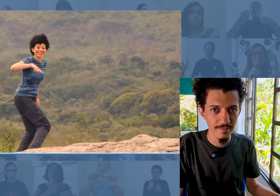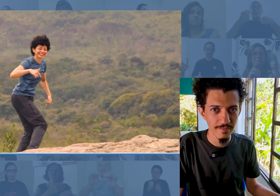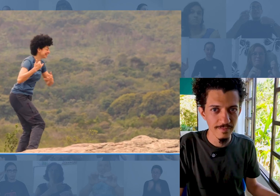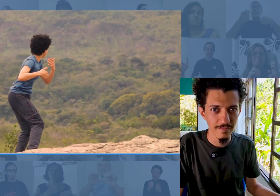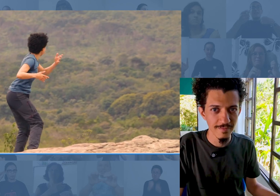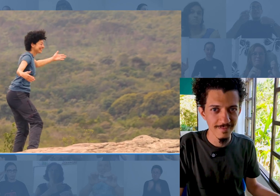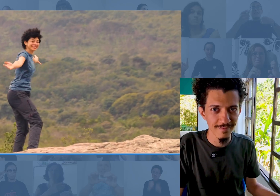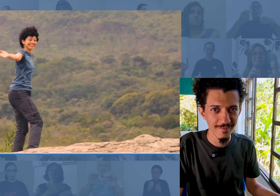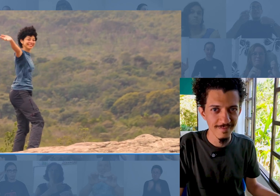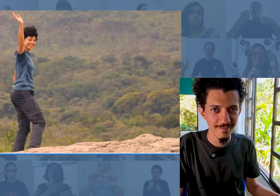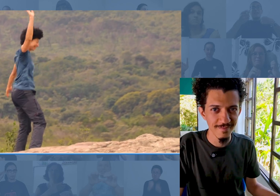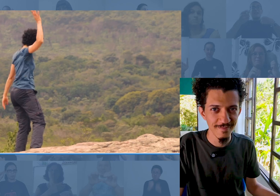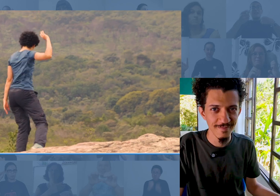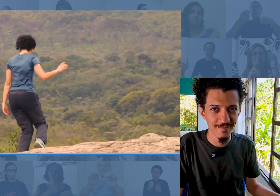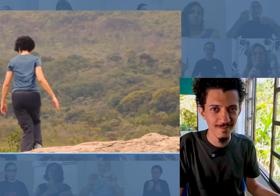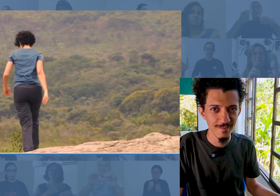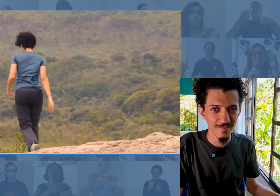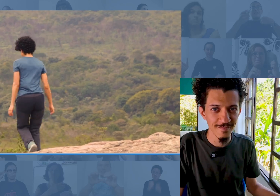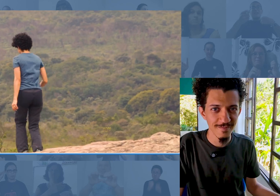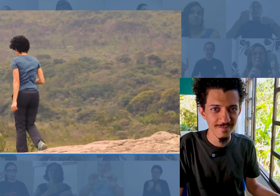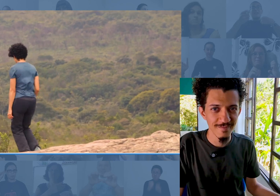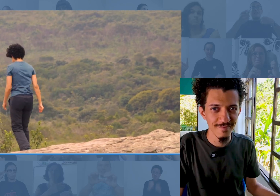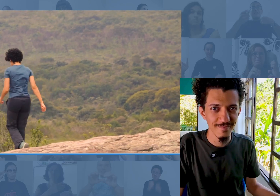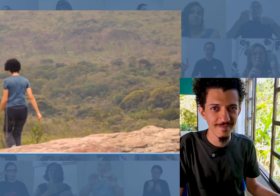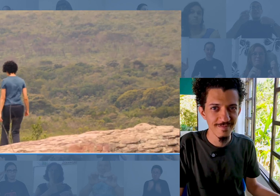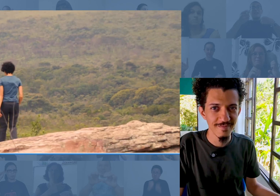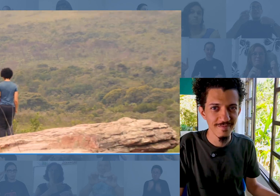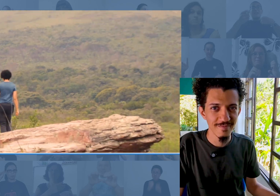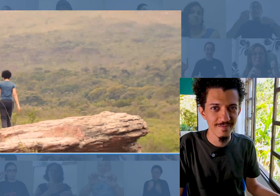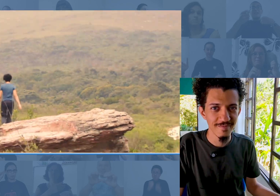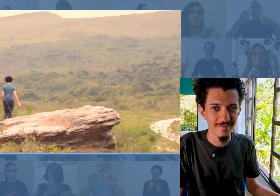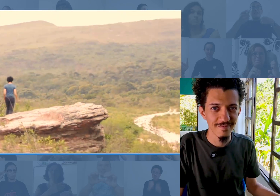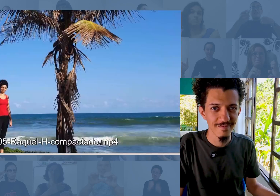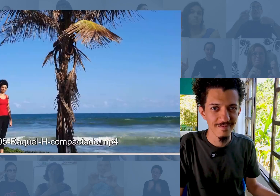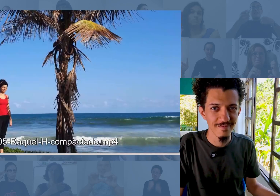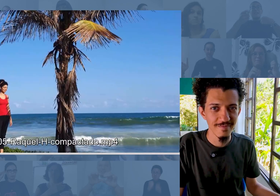Tchau! Bora! Bora pra vida!